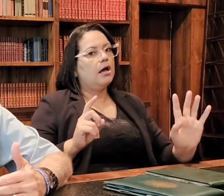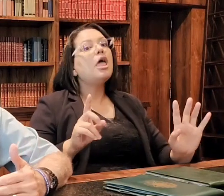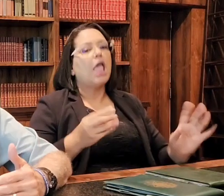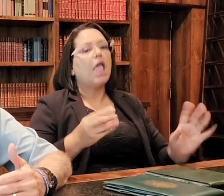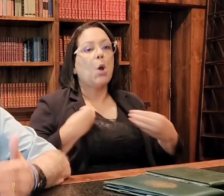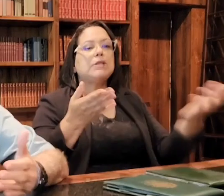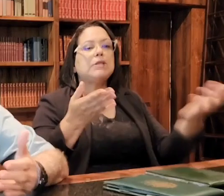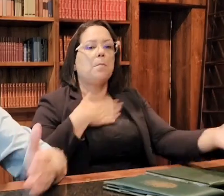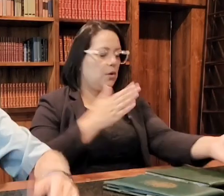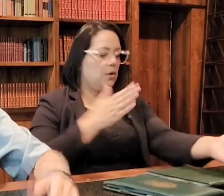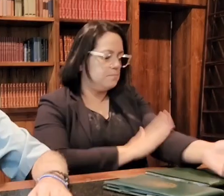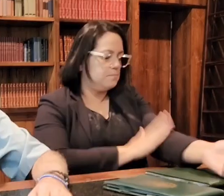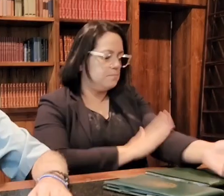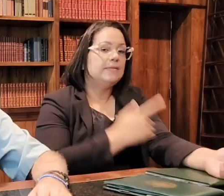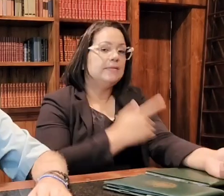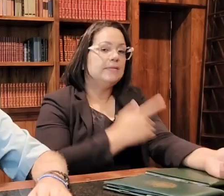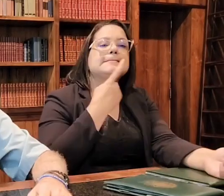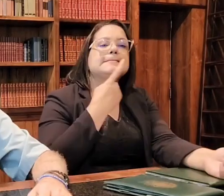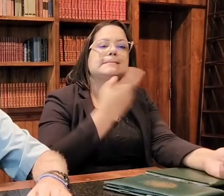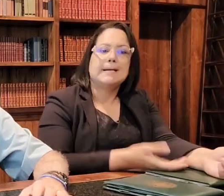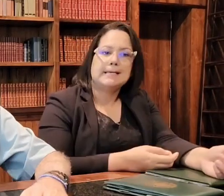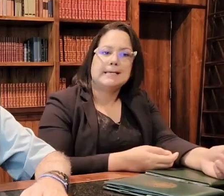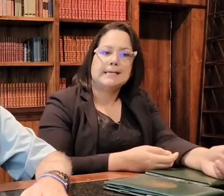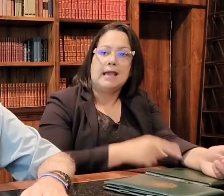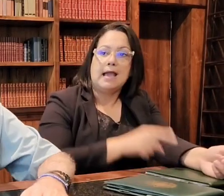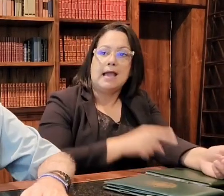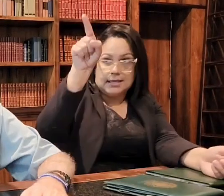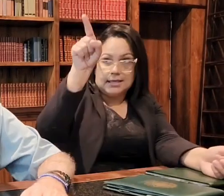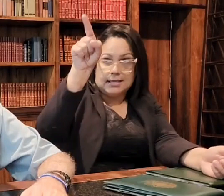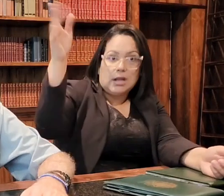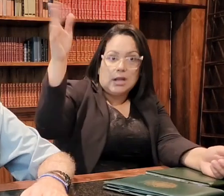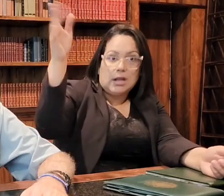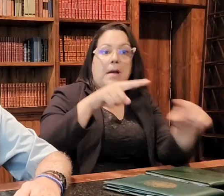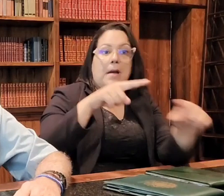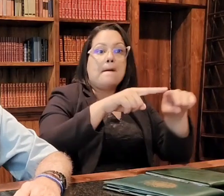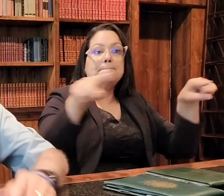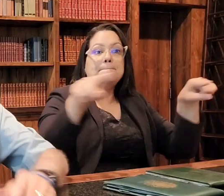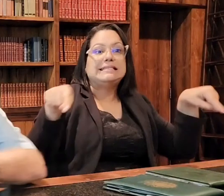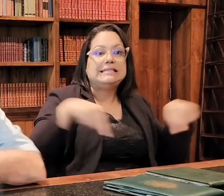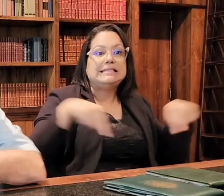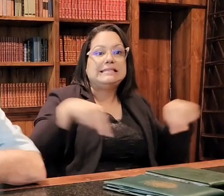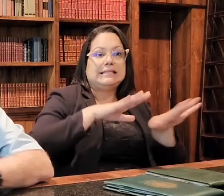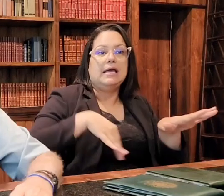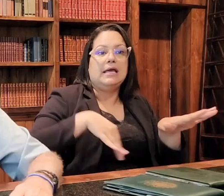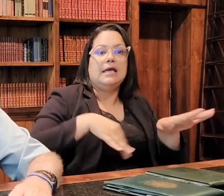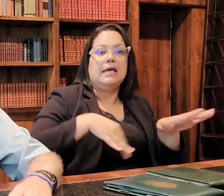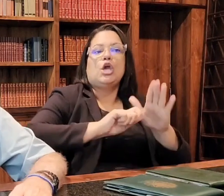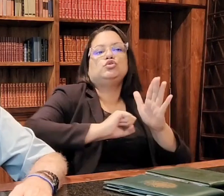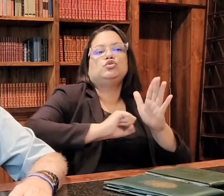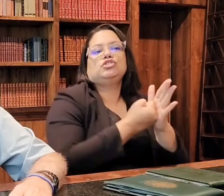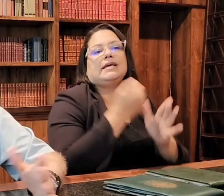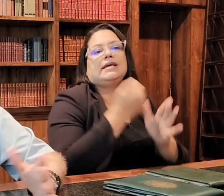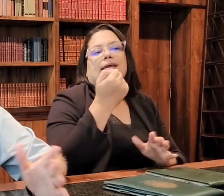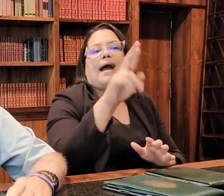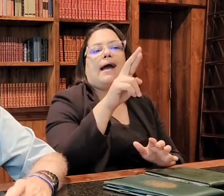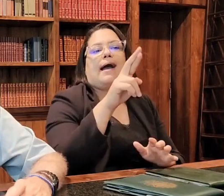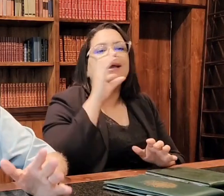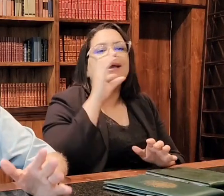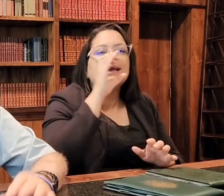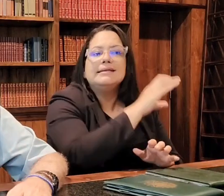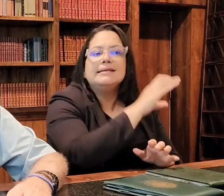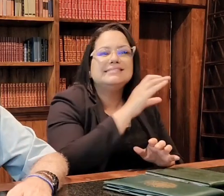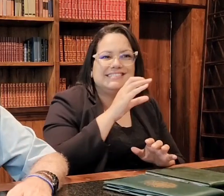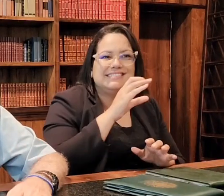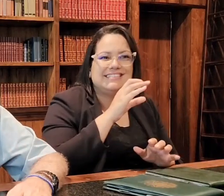sangue ao longo desses 4 anos. Aqui do meu lado tem uma piscina enorme, olímpica, que eu desliguei o aquecedor, né? Gastava muita energia